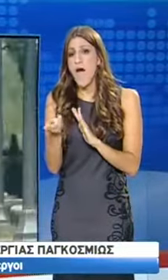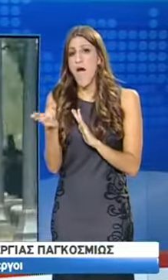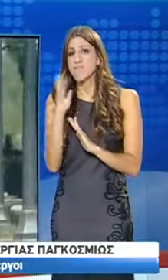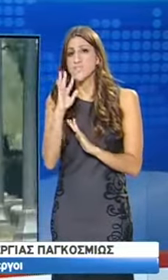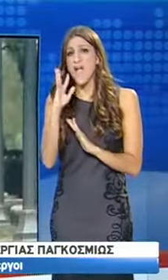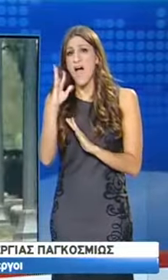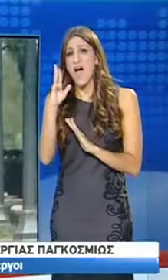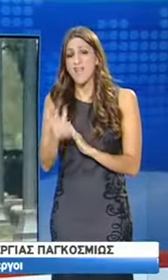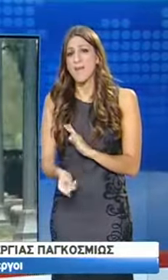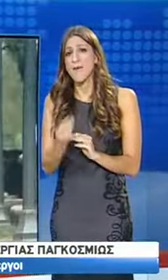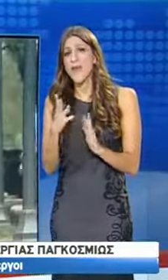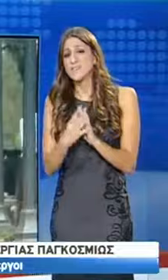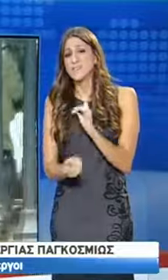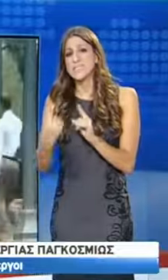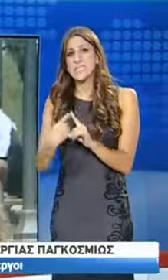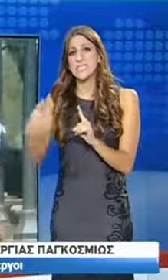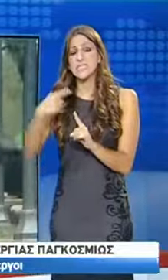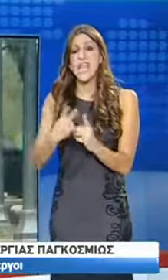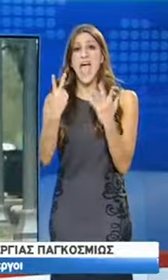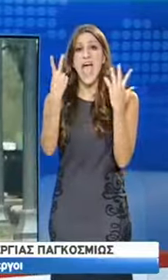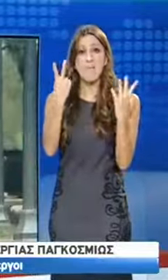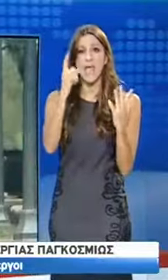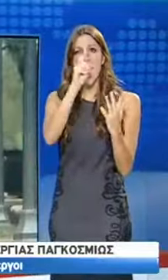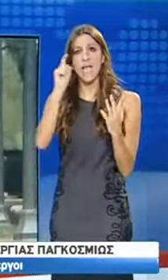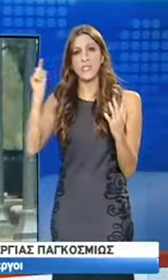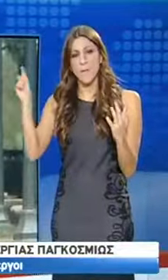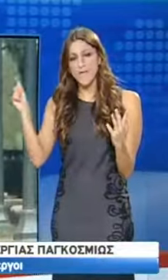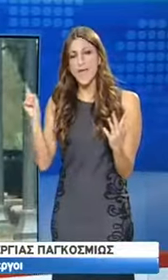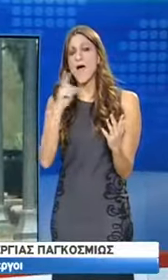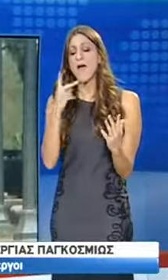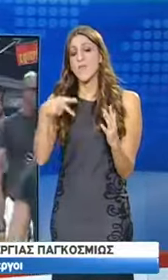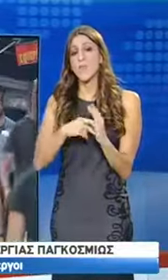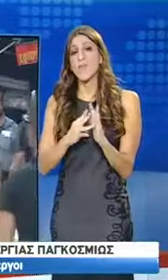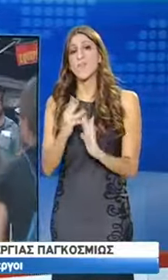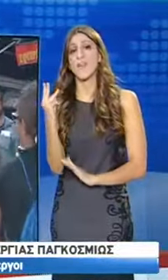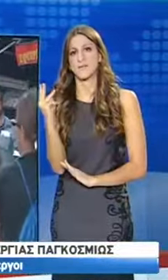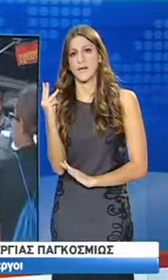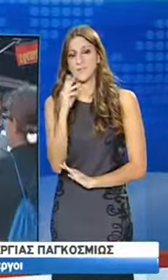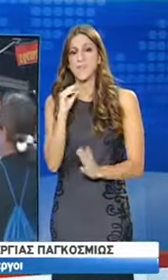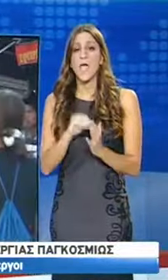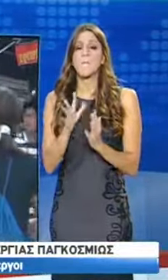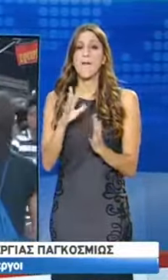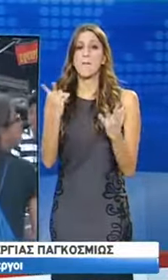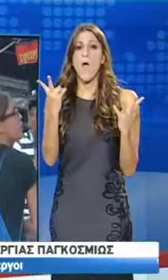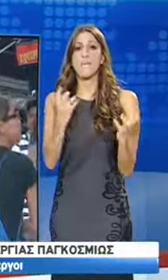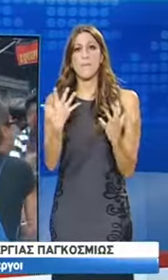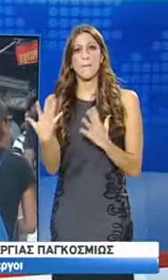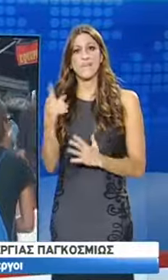θα αυξηθεί κατά επιπλέον 7 εκατομμύρια μέσα στο 2013. Περίπου 75 εκατομμύρια εξ αυτών είναι